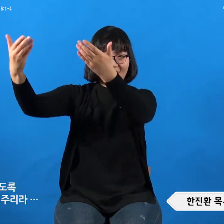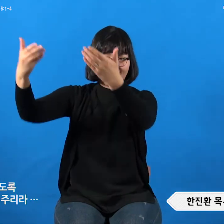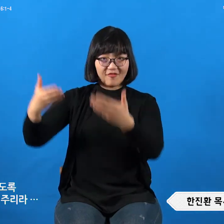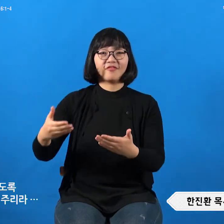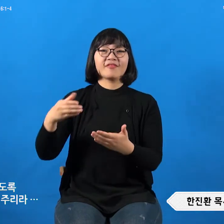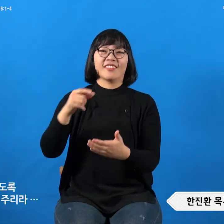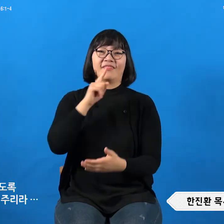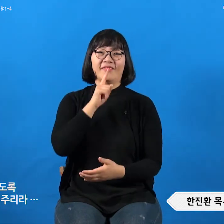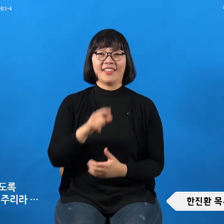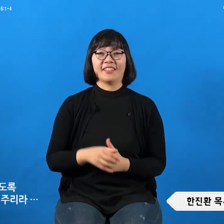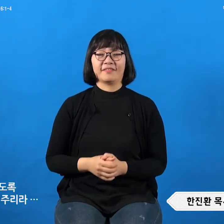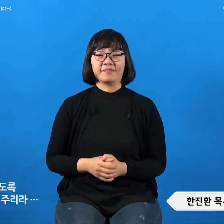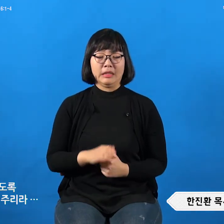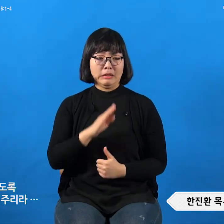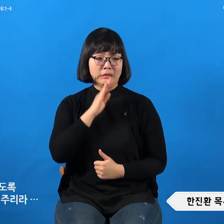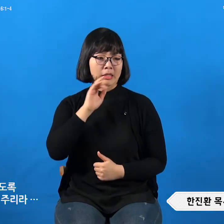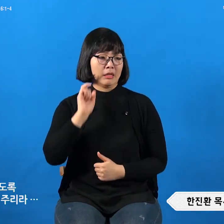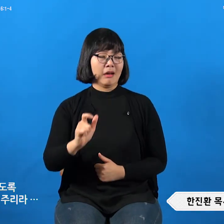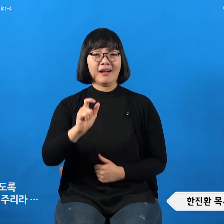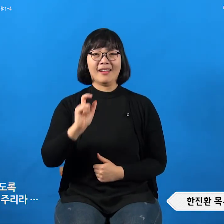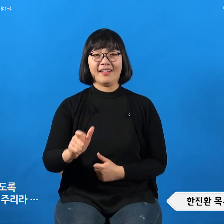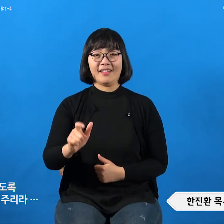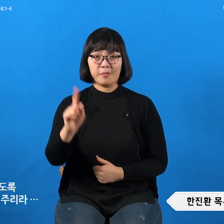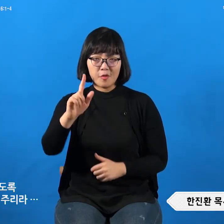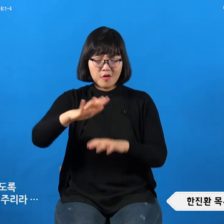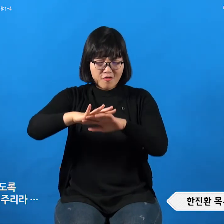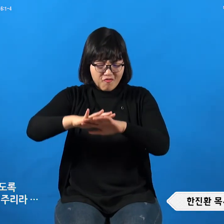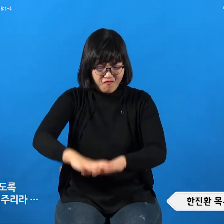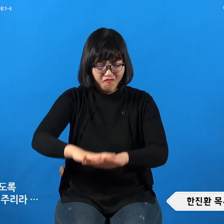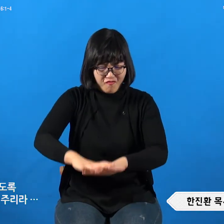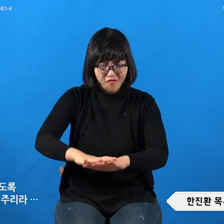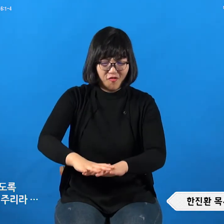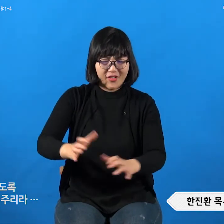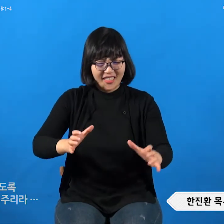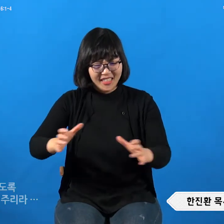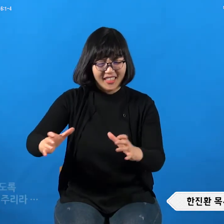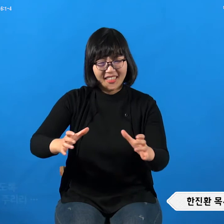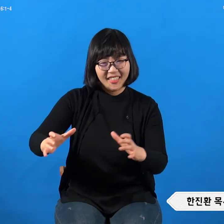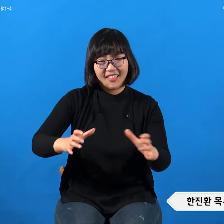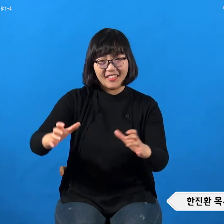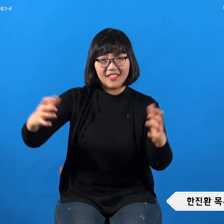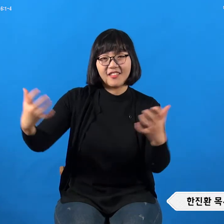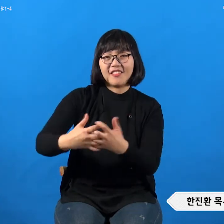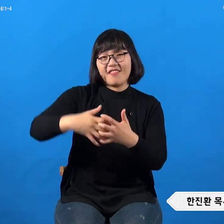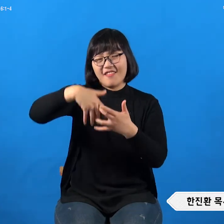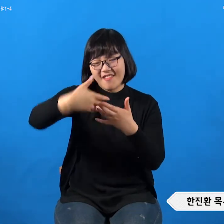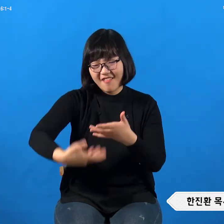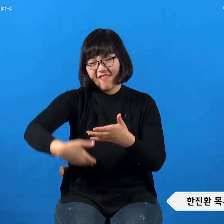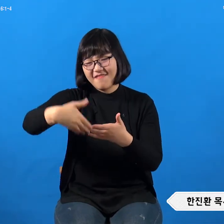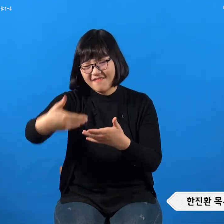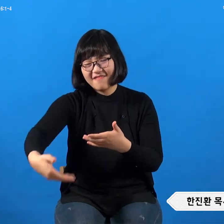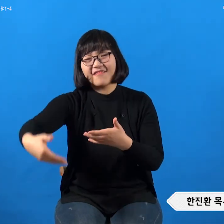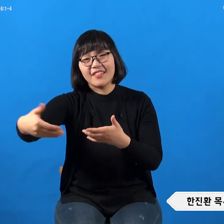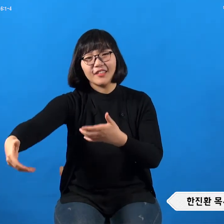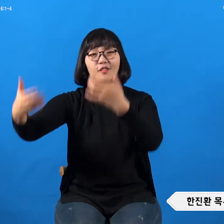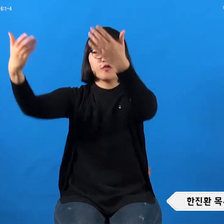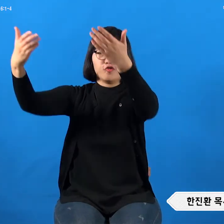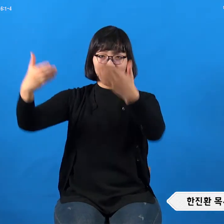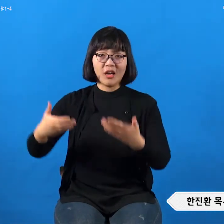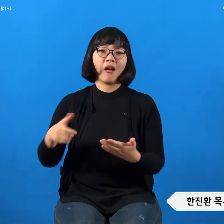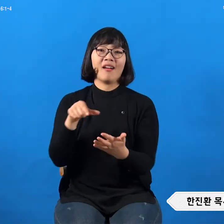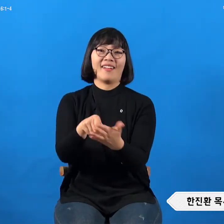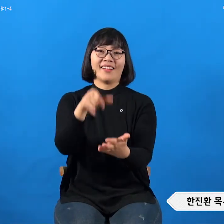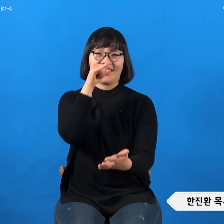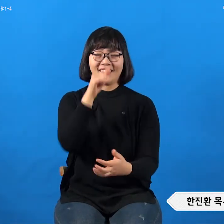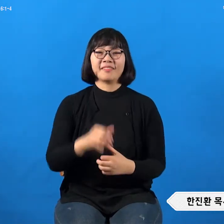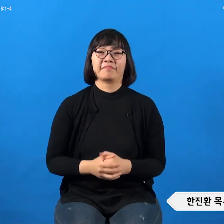안겨주리라. 얼마나 강조하시는지 누르고 흔들어서 넘치도록 해서 너희에게